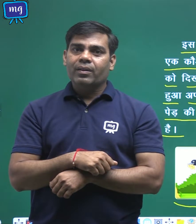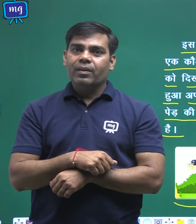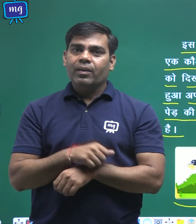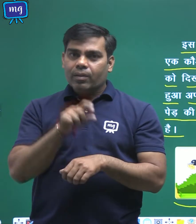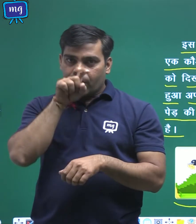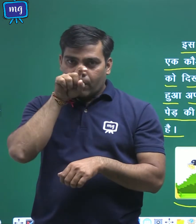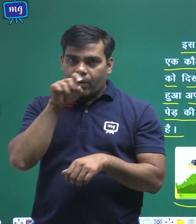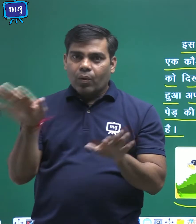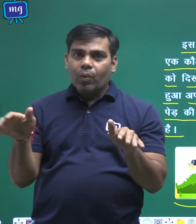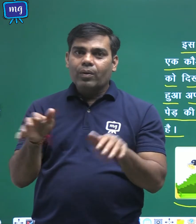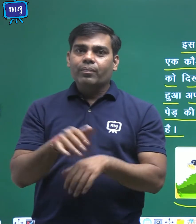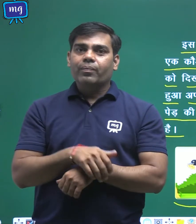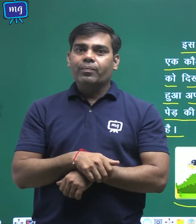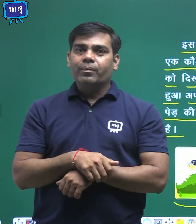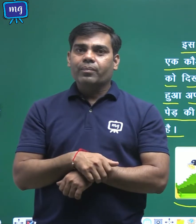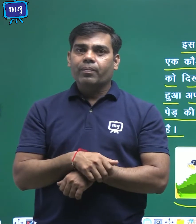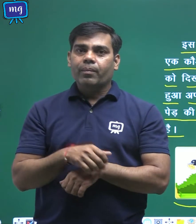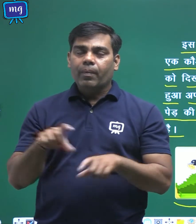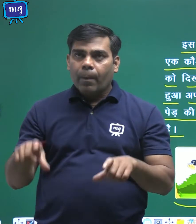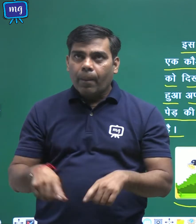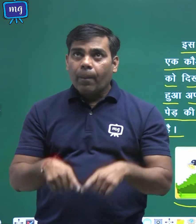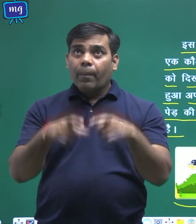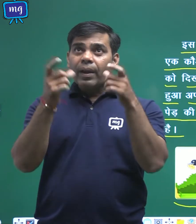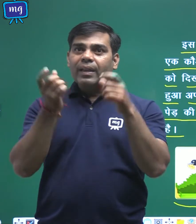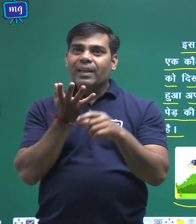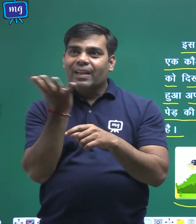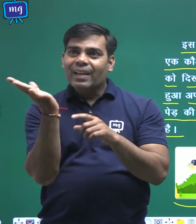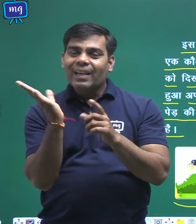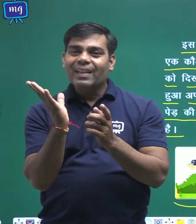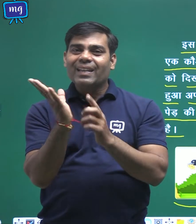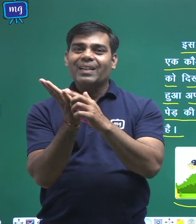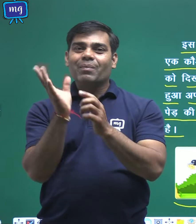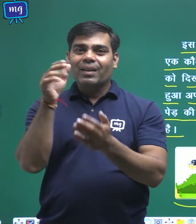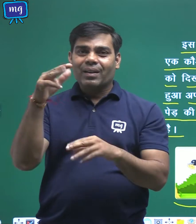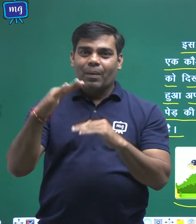कौवा पेड़ की डाली पर बैठकर